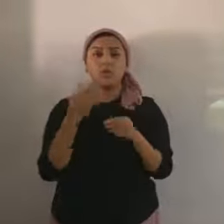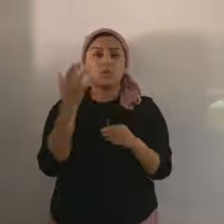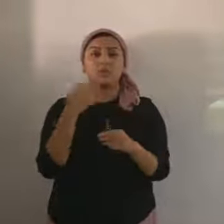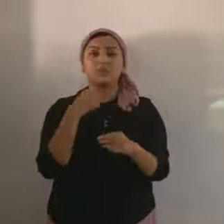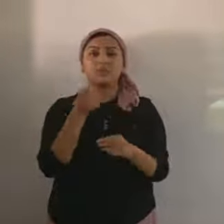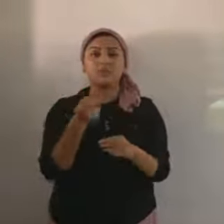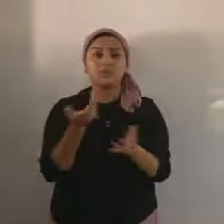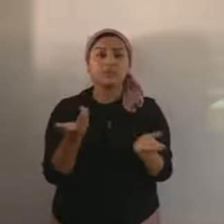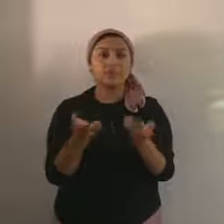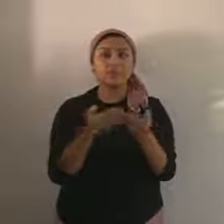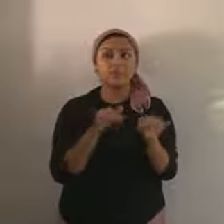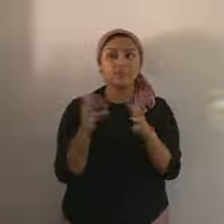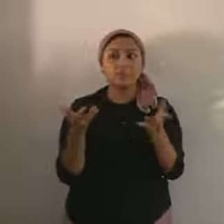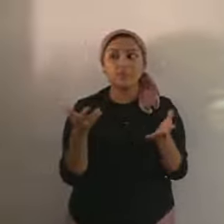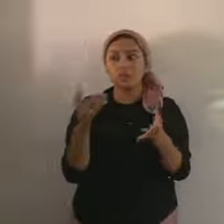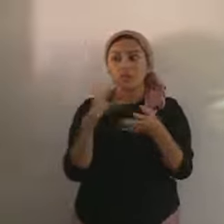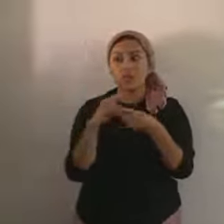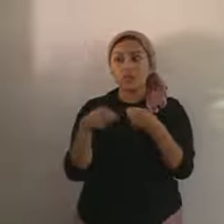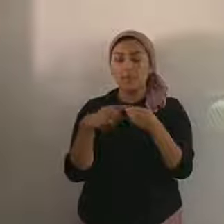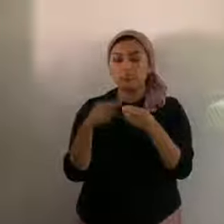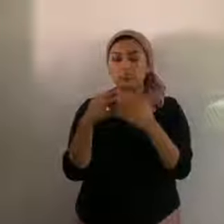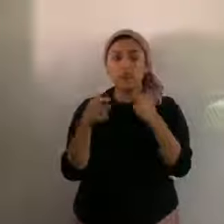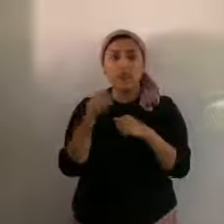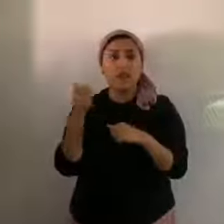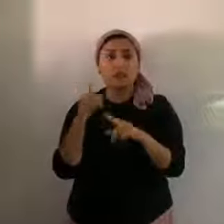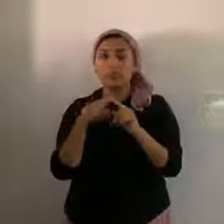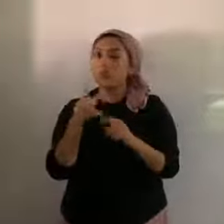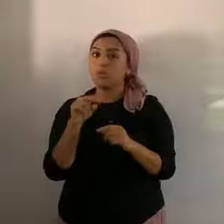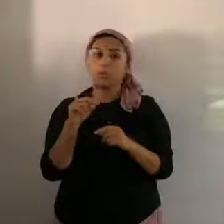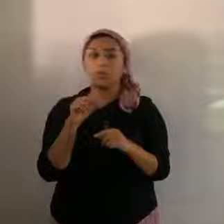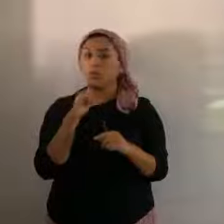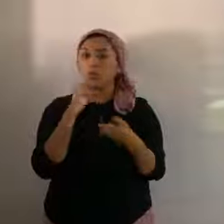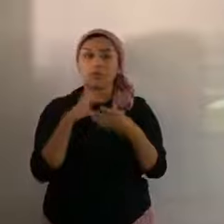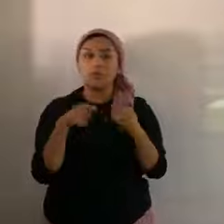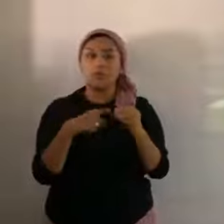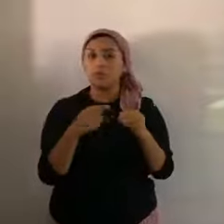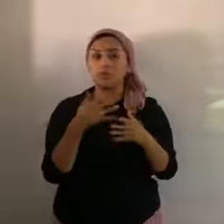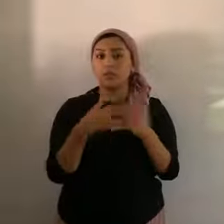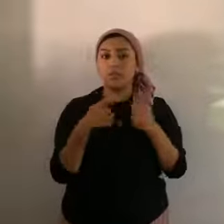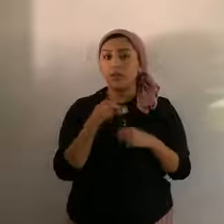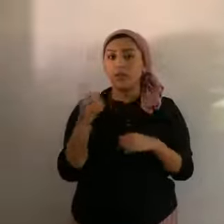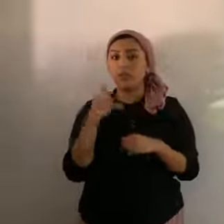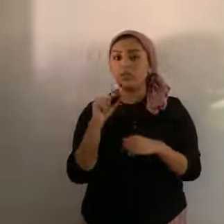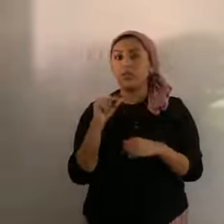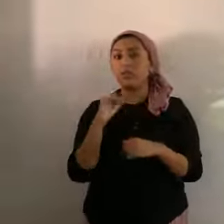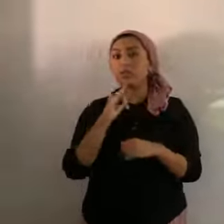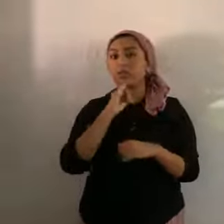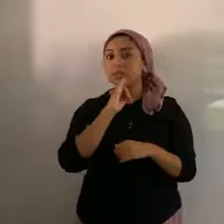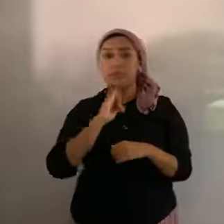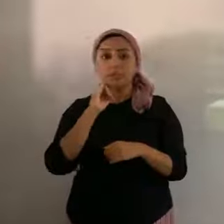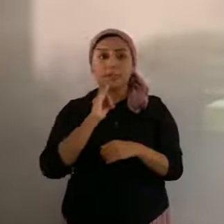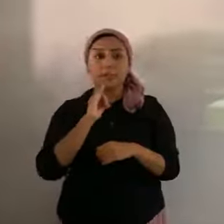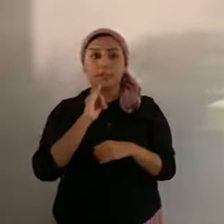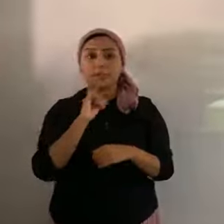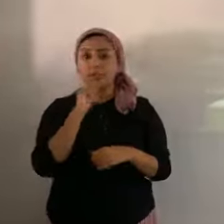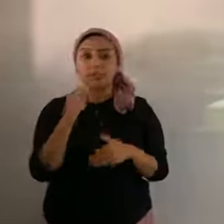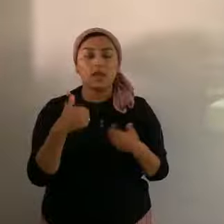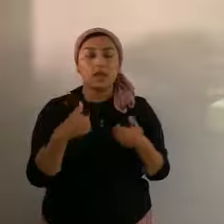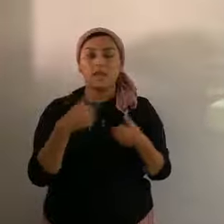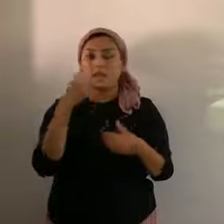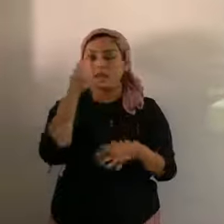dijo? Como que está hablando de otra cosa, pero no está hablando de otra cosa. Israel no tuvo fe